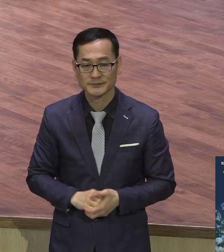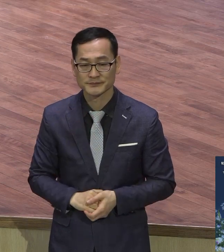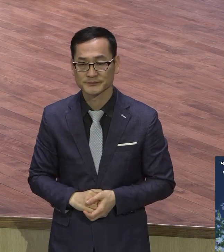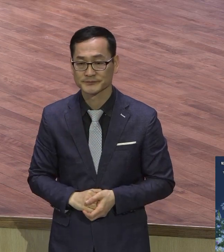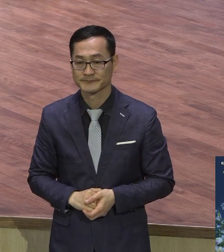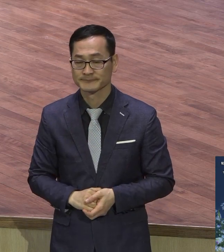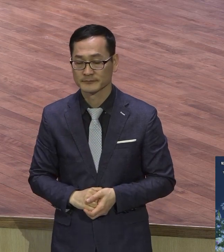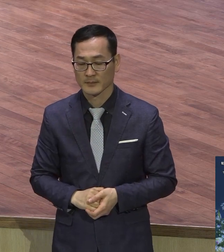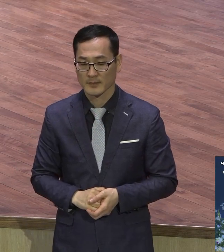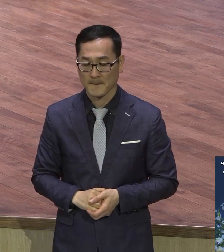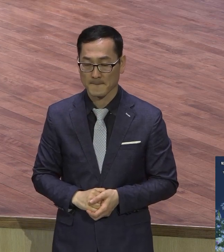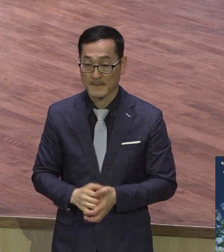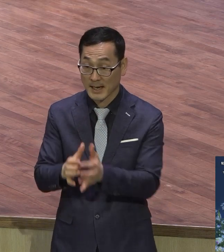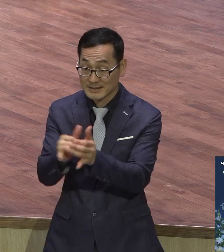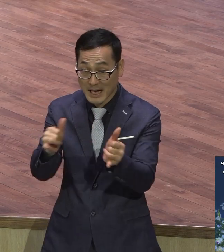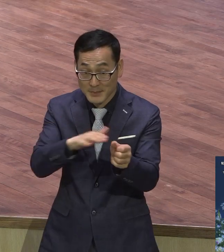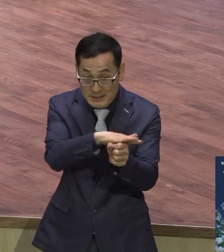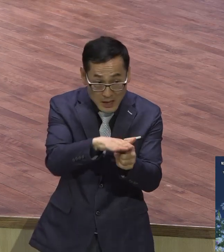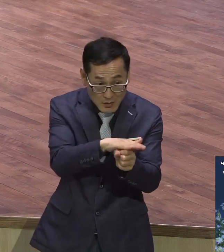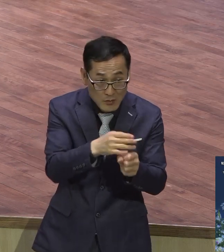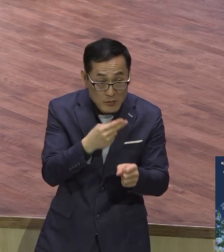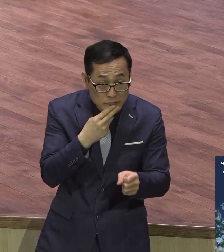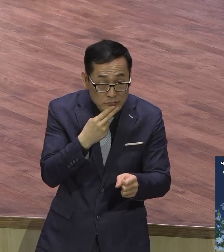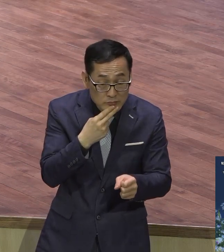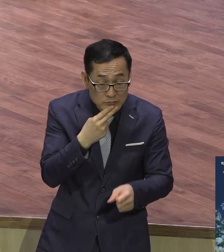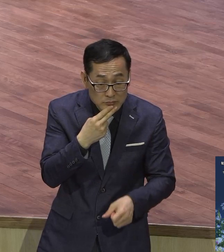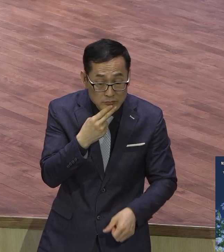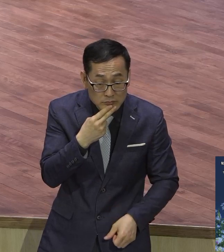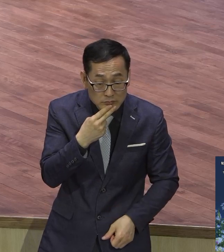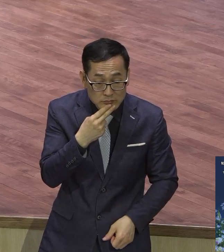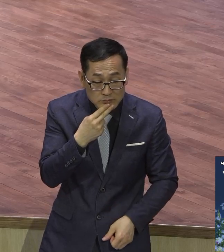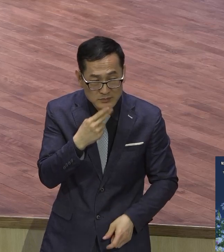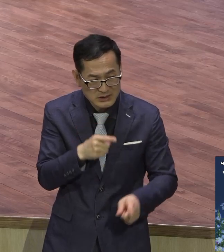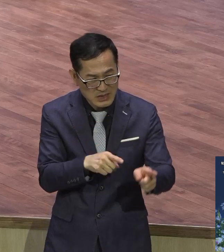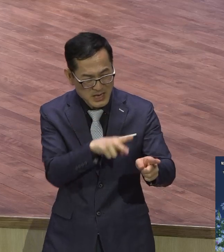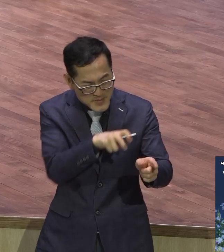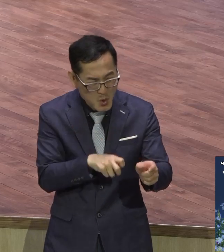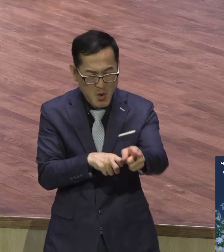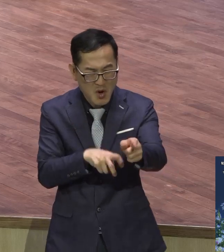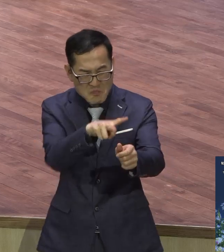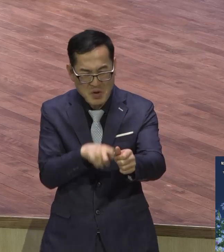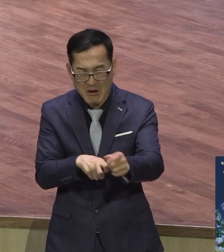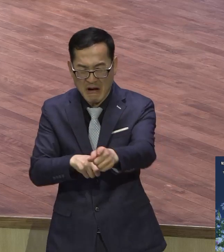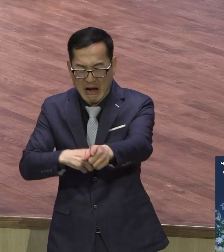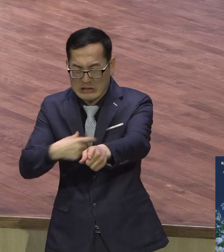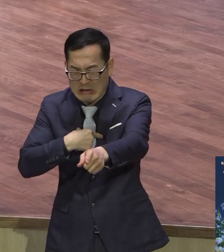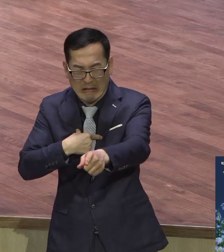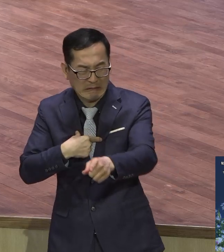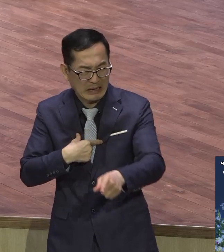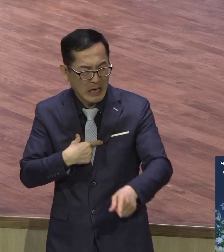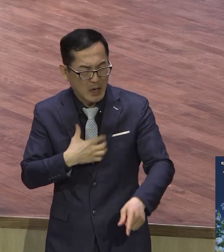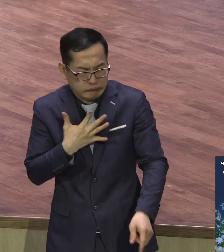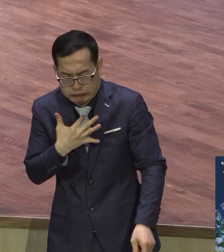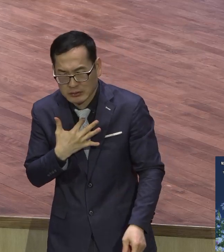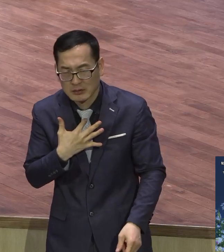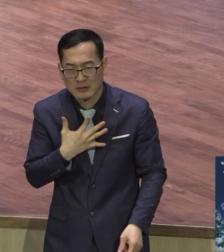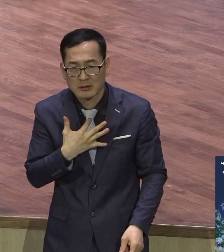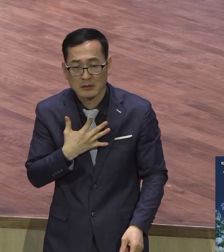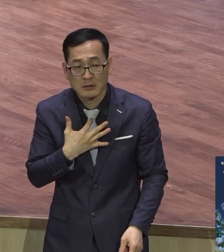그러니까 사람을 사랑하지 않는 사람 미워하고 저 사람을 저래서 믿고 저 사람을 저래서 틀렸고 계속 비판하는 사람은